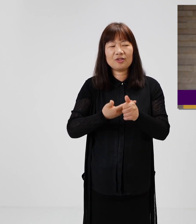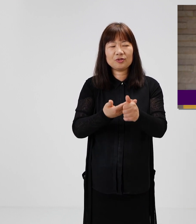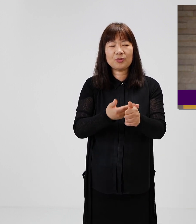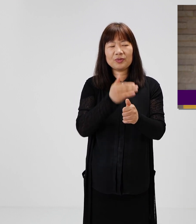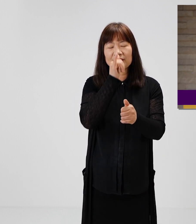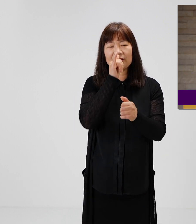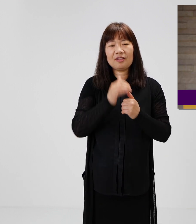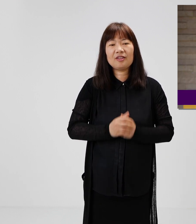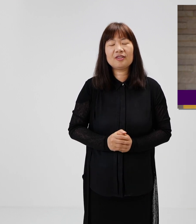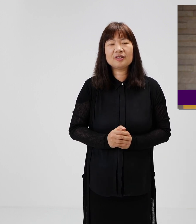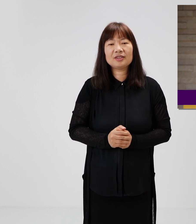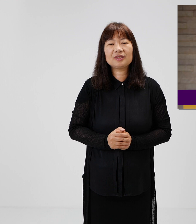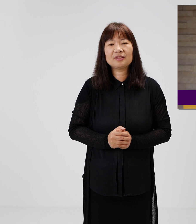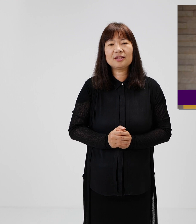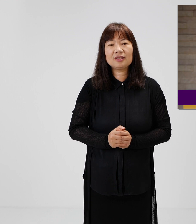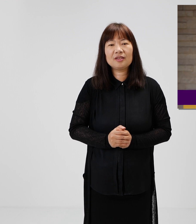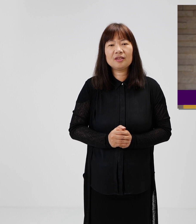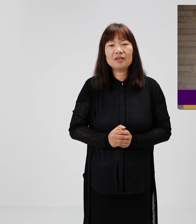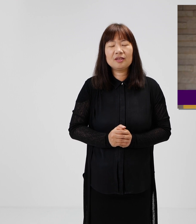건드려요. 예.